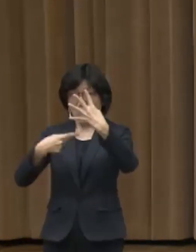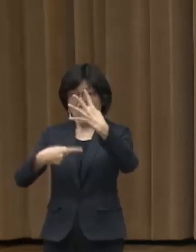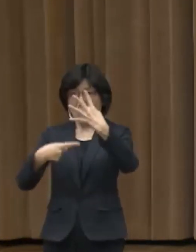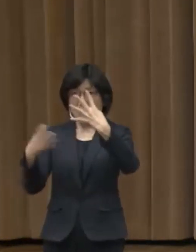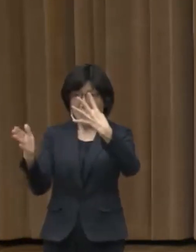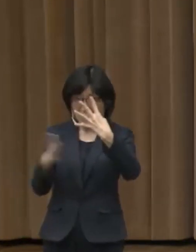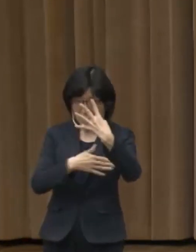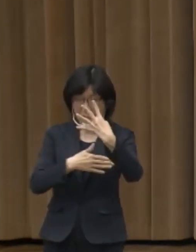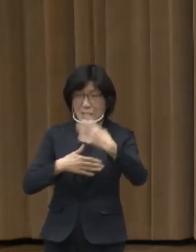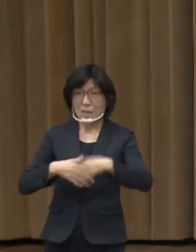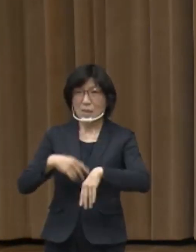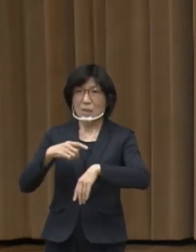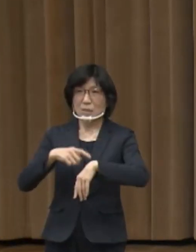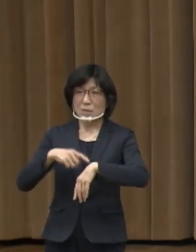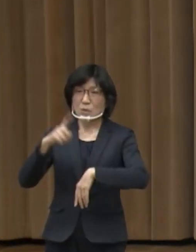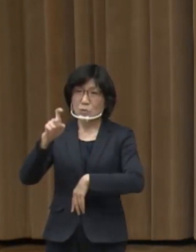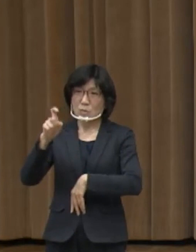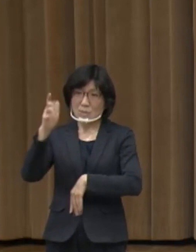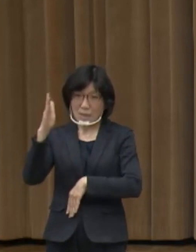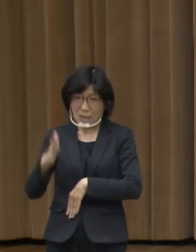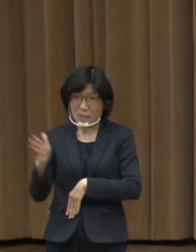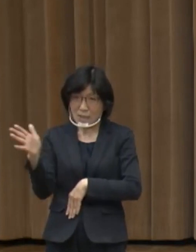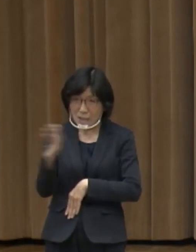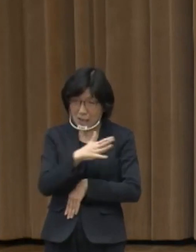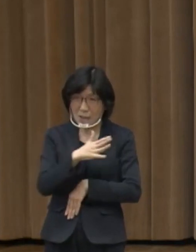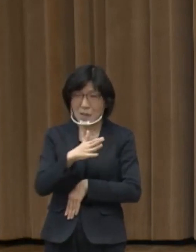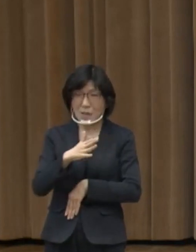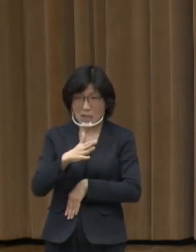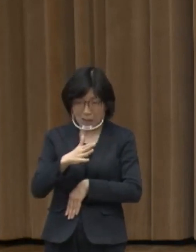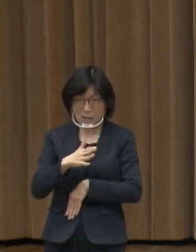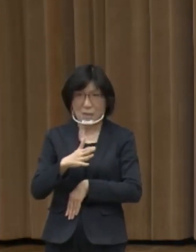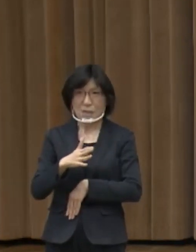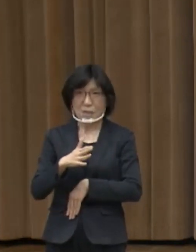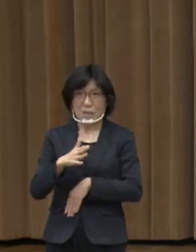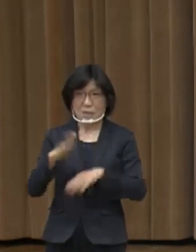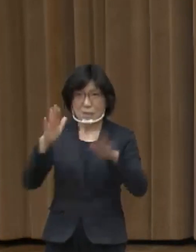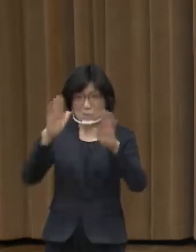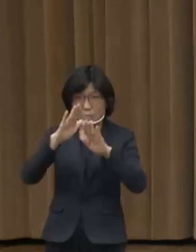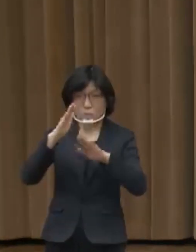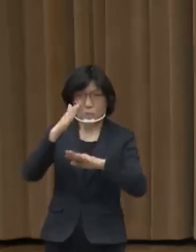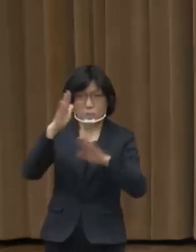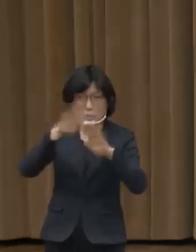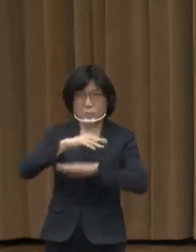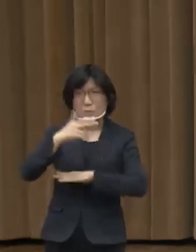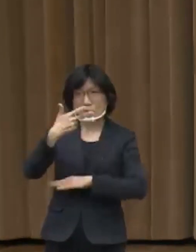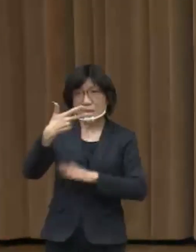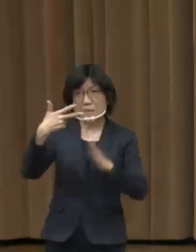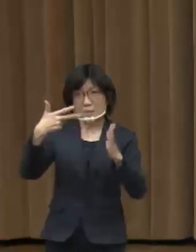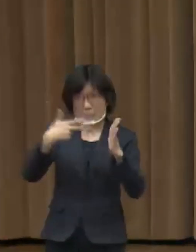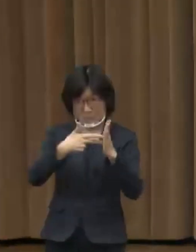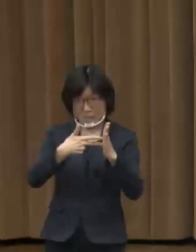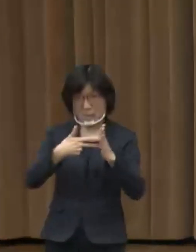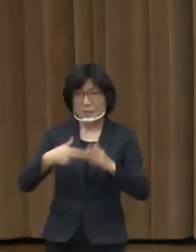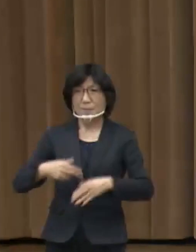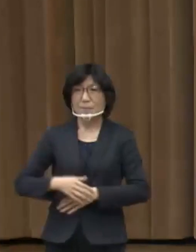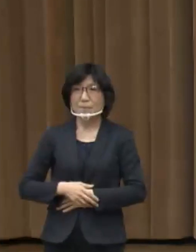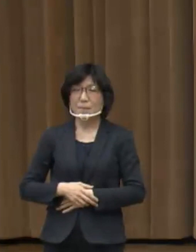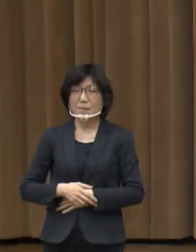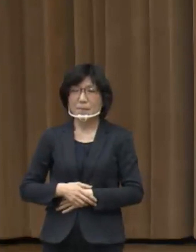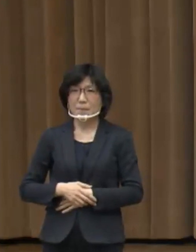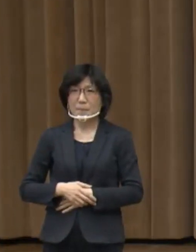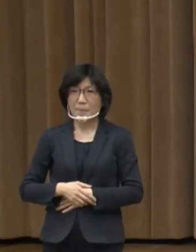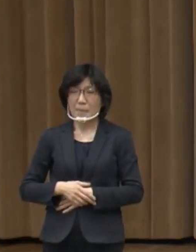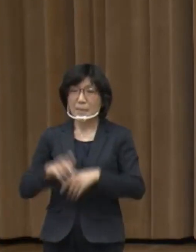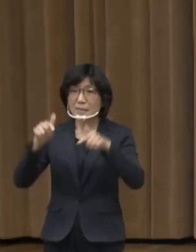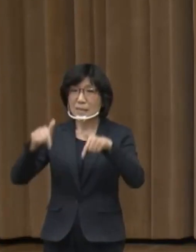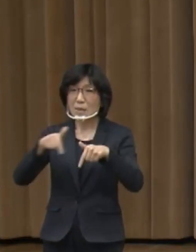日より10時30分から19時に変更をいたします。なお西部会場はこれまでと変